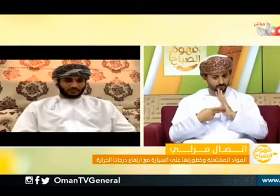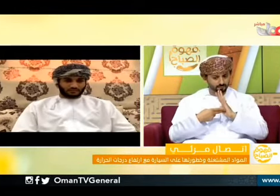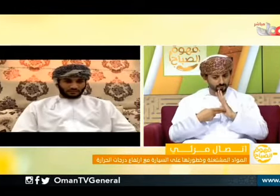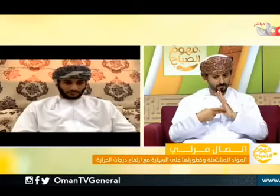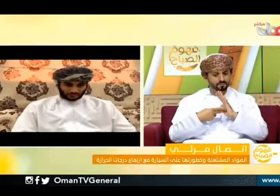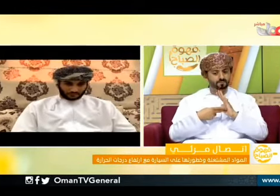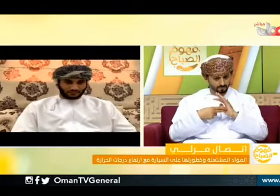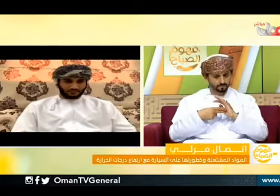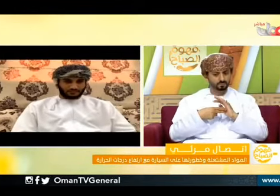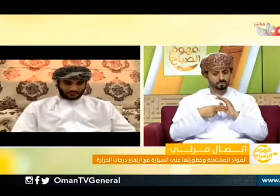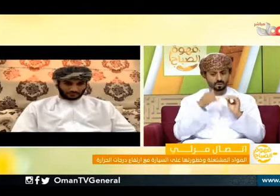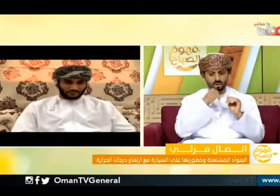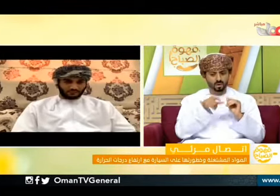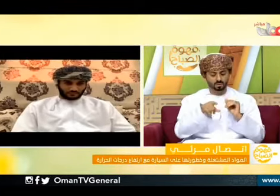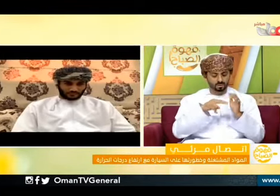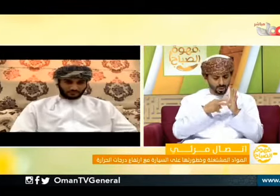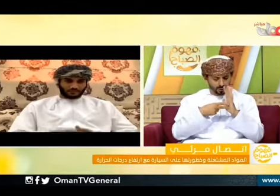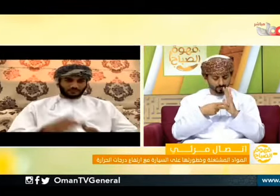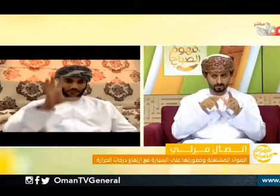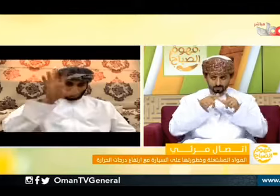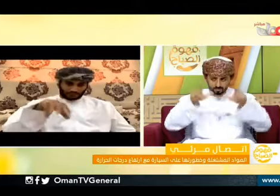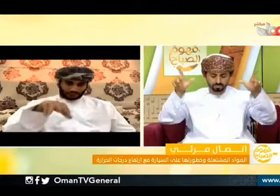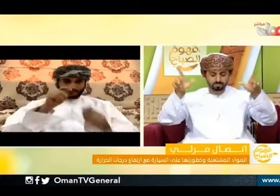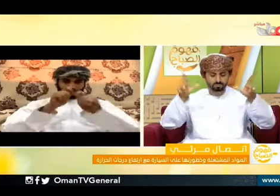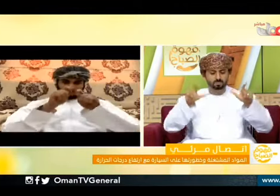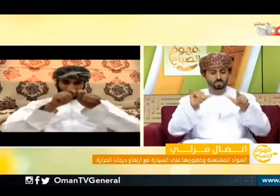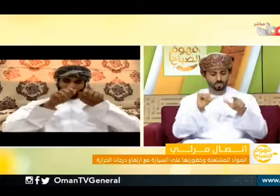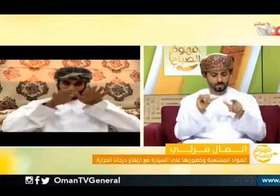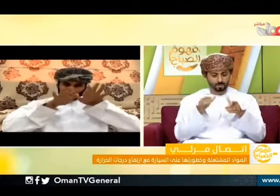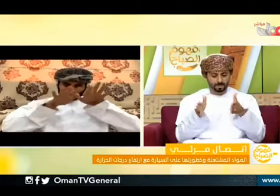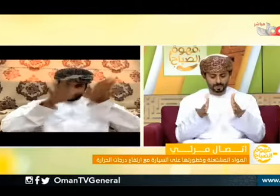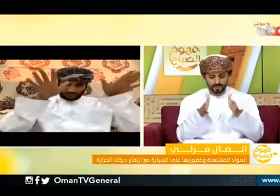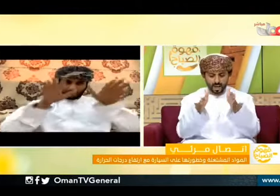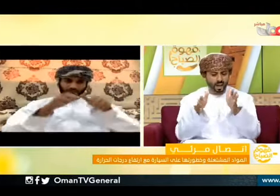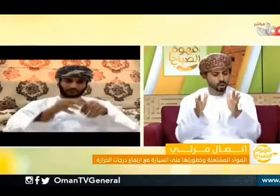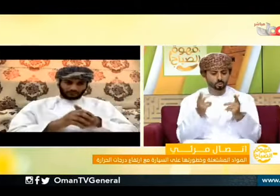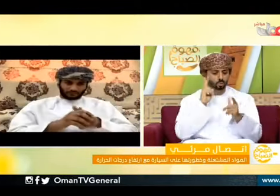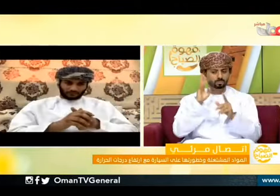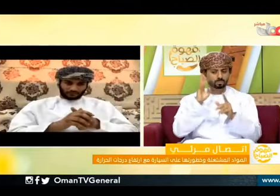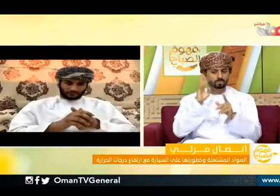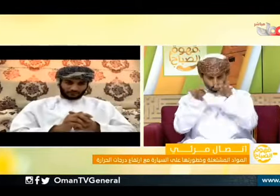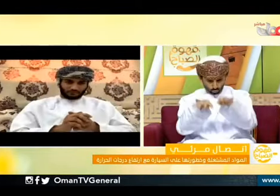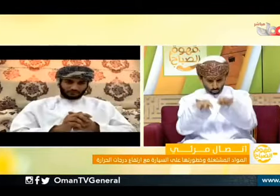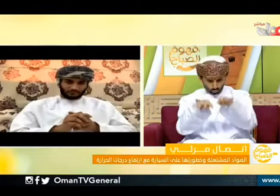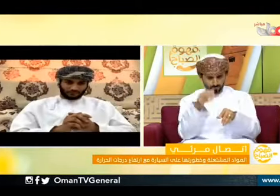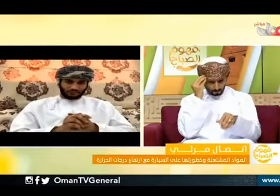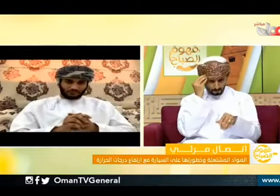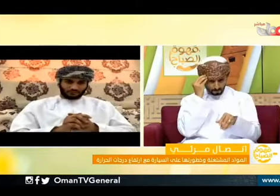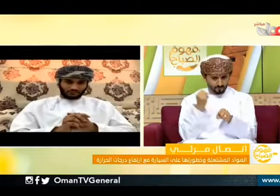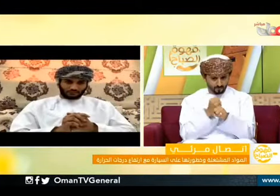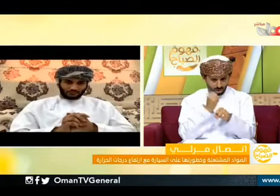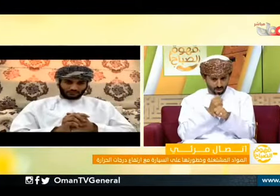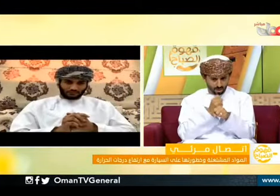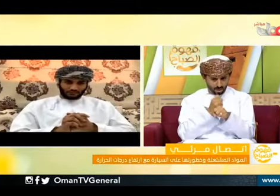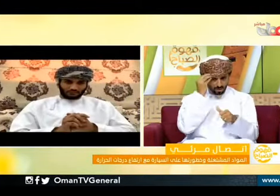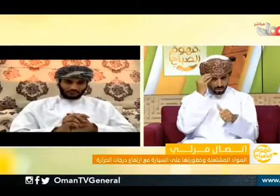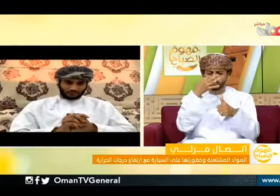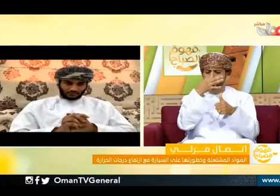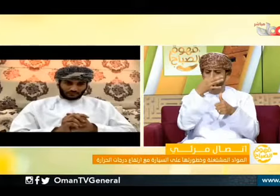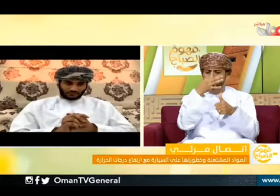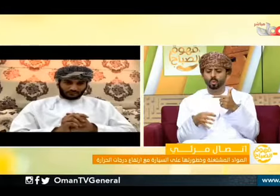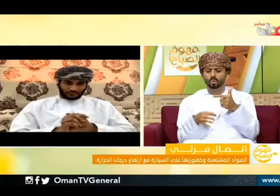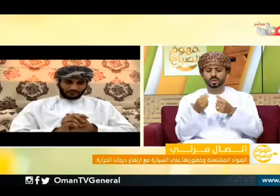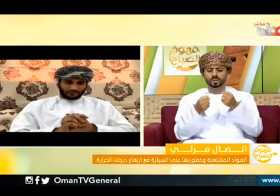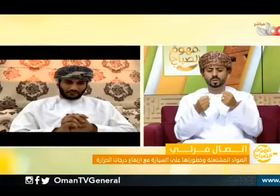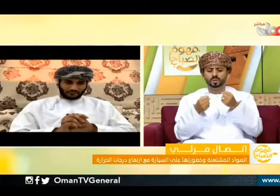هذه المعرفة قمت ايضا انت بتوعية زملائك اخوانك اصدقائك في المجتمع في التعامل